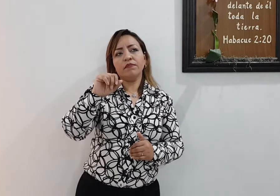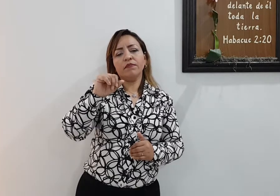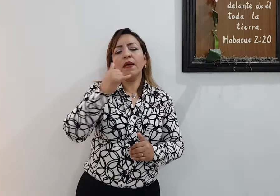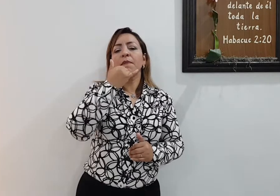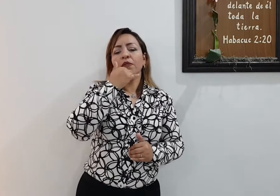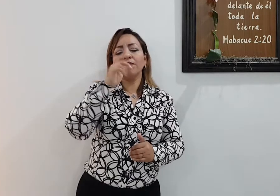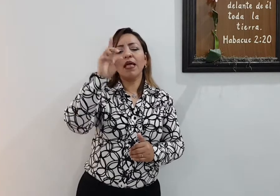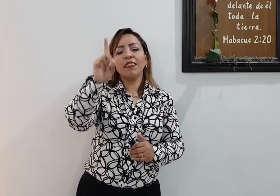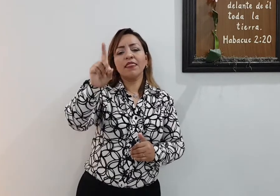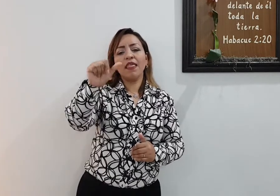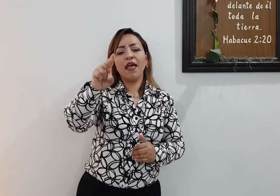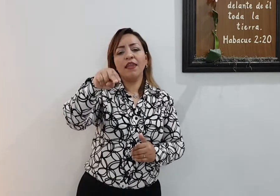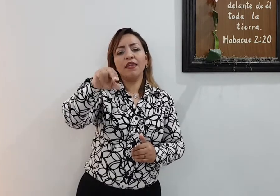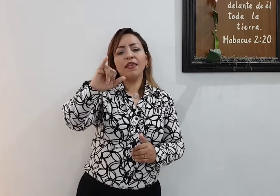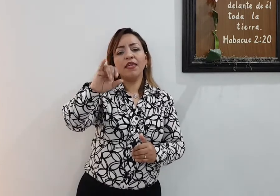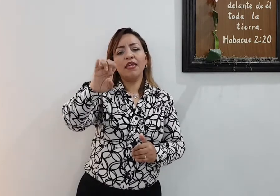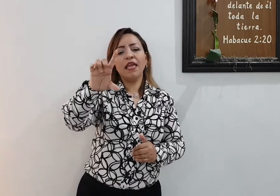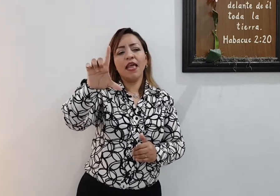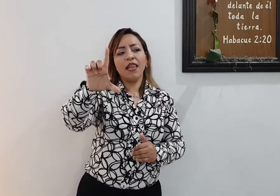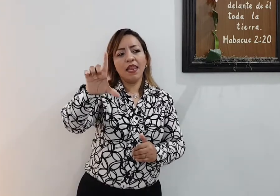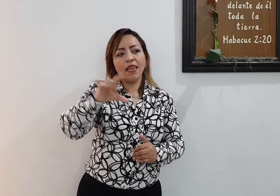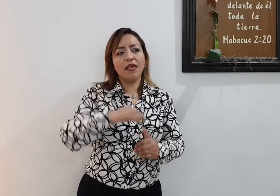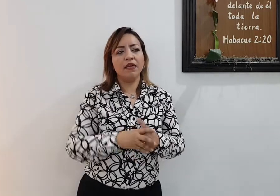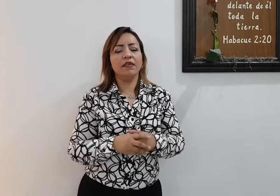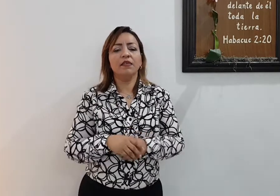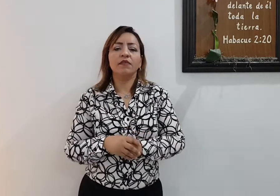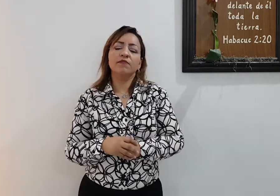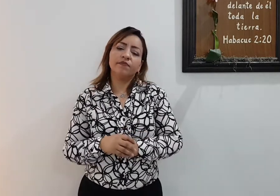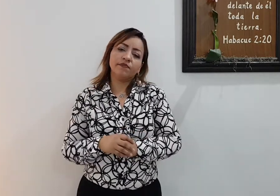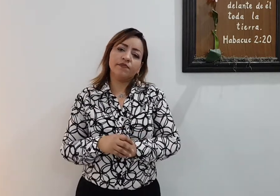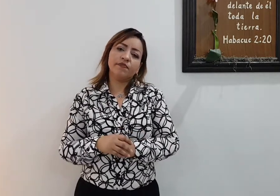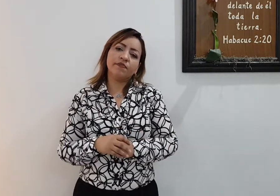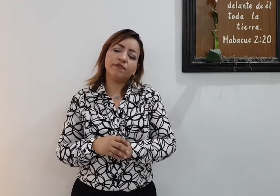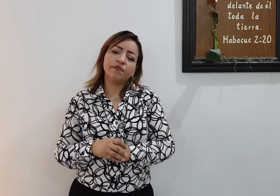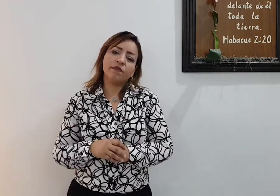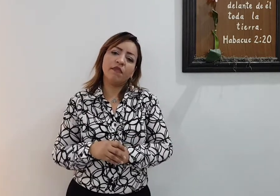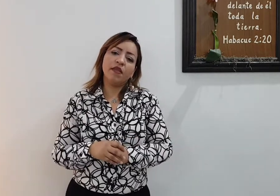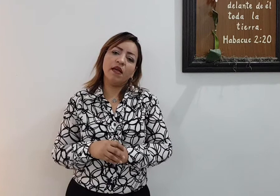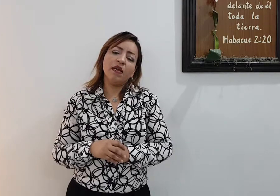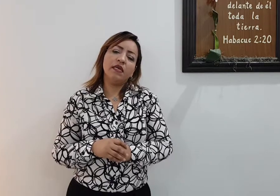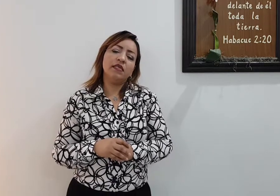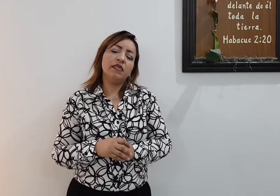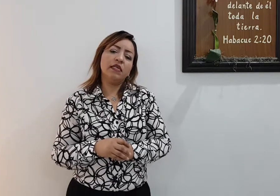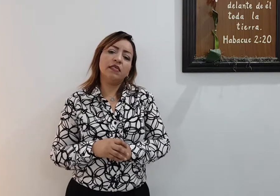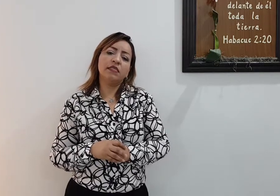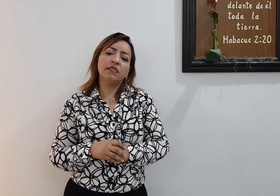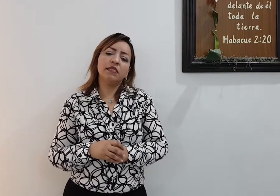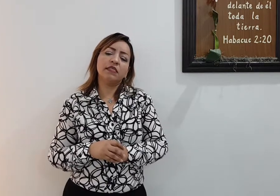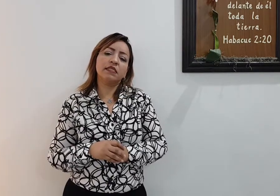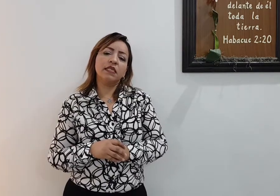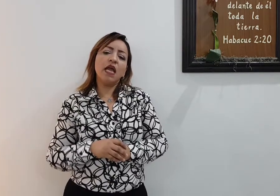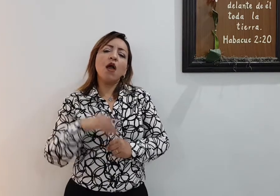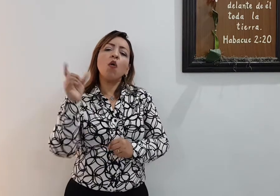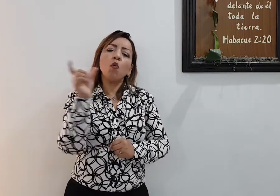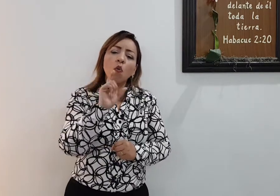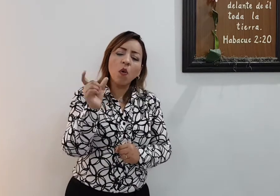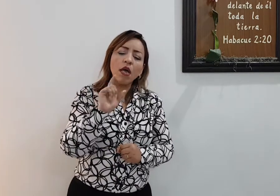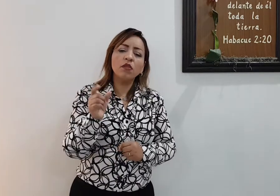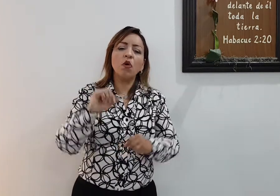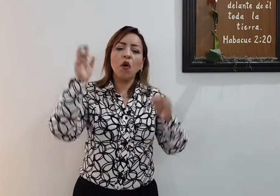se llevó a lo mejor del pueblo de Israel, y entre ellos estaba Daniel. Y el rey promulgó un edicto y dijo: nadie le pedirá